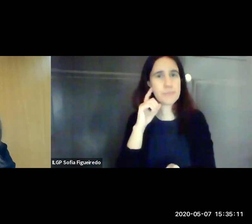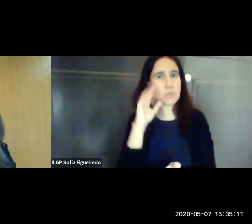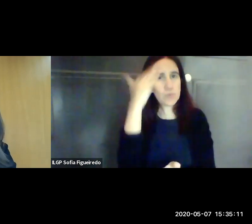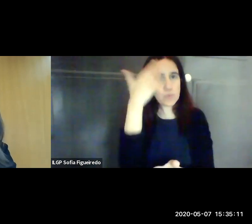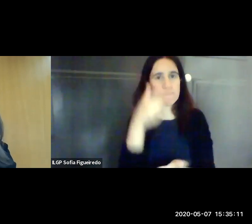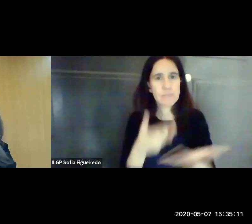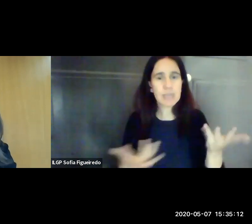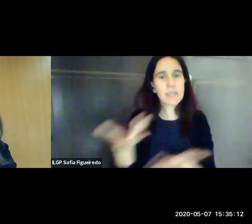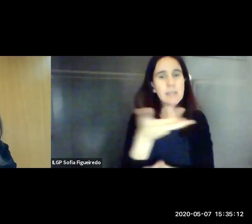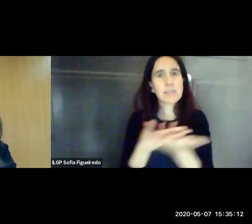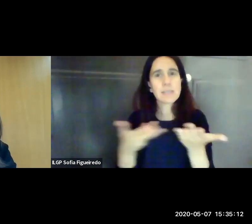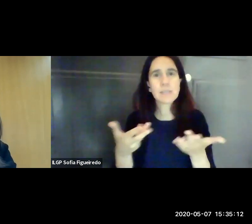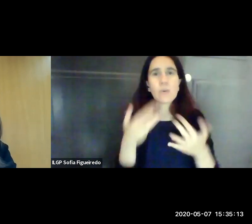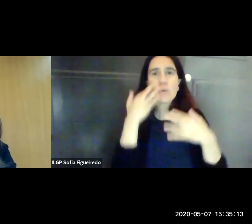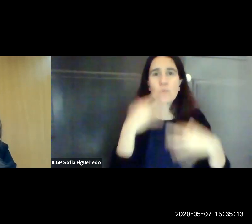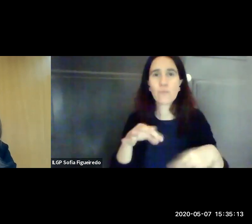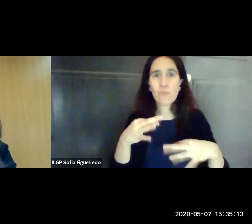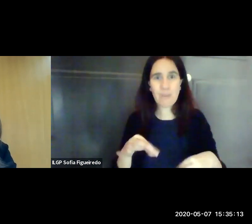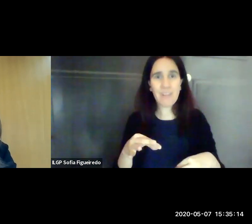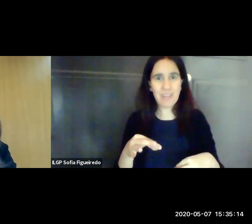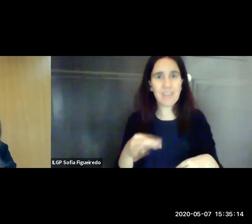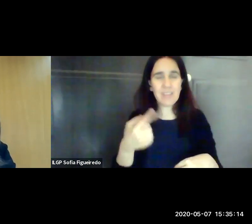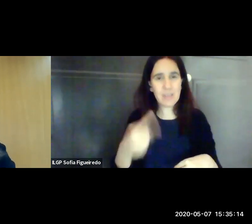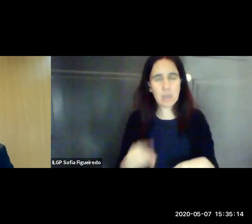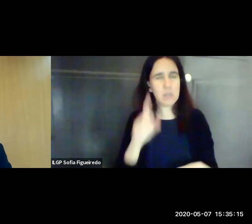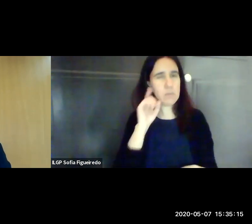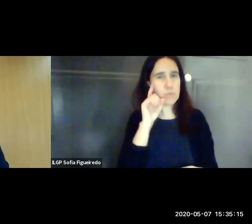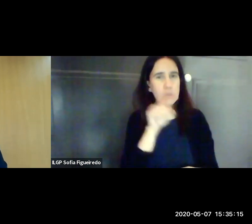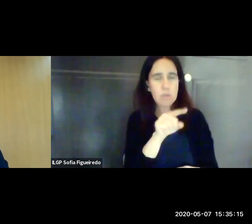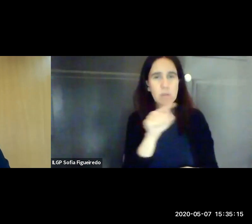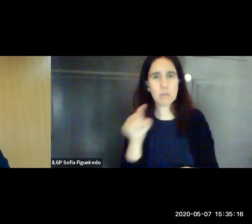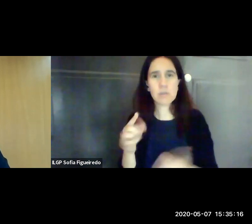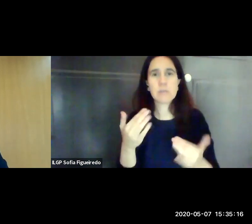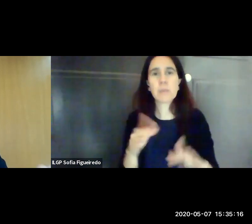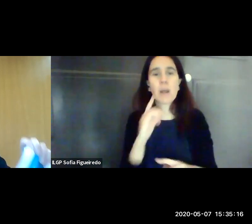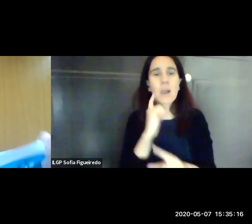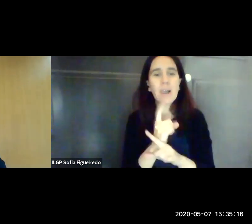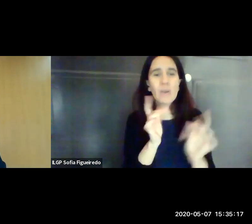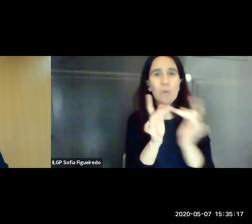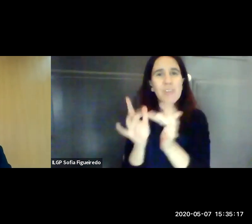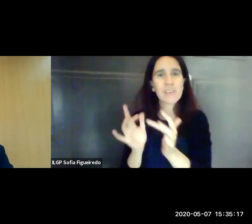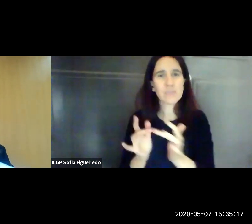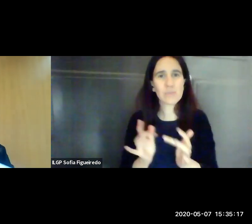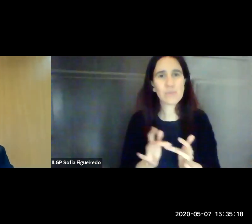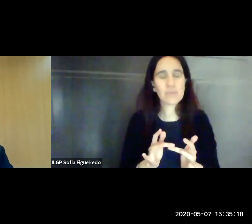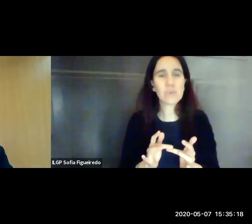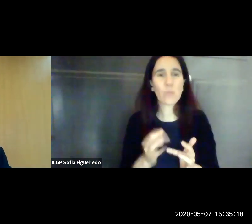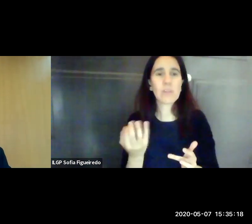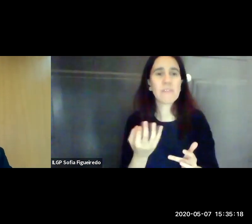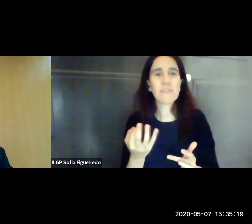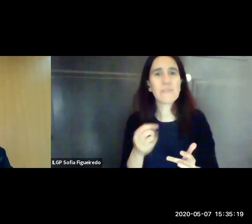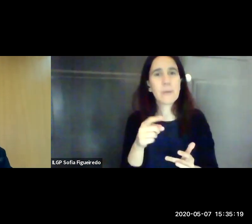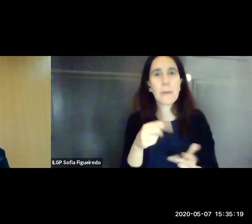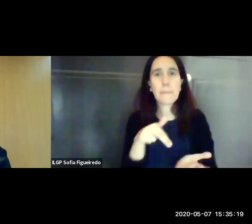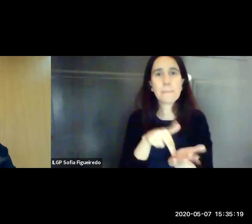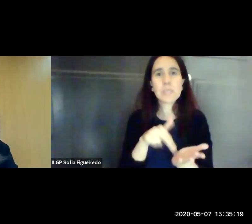essa interação informal é importante, de manter o tal contacto quando não pode ser, obviamente, presencial,